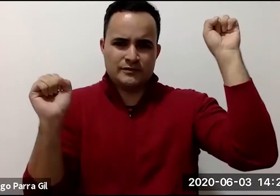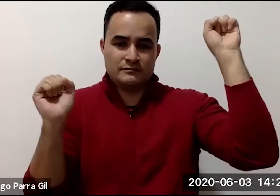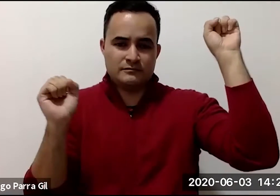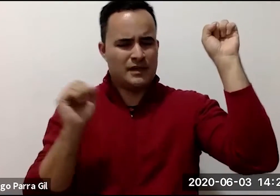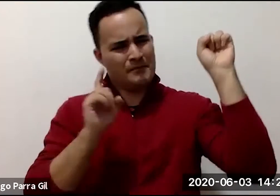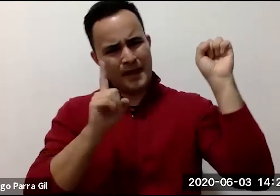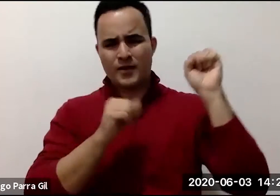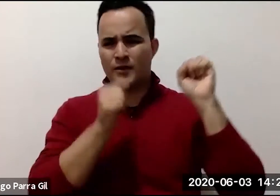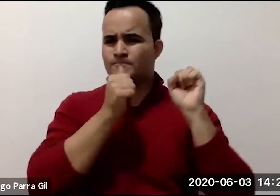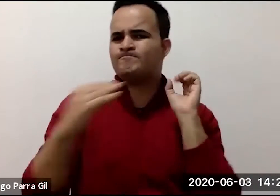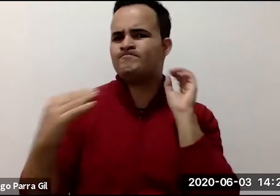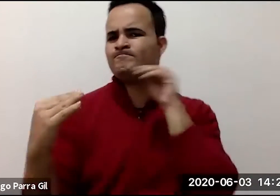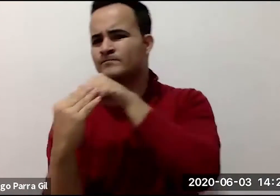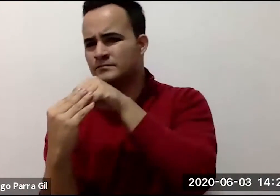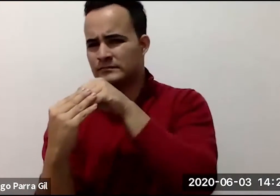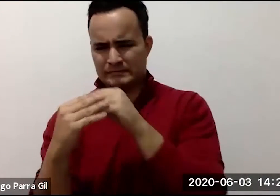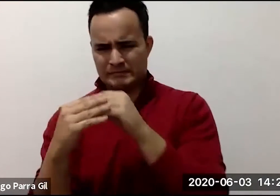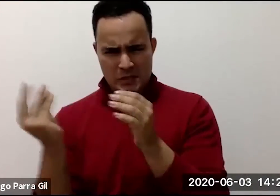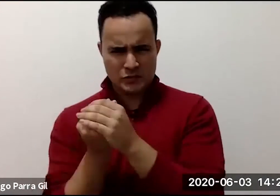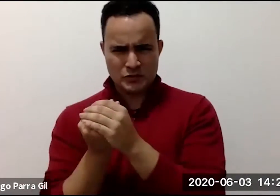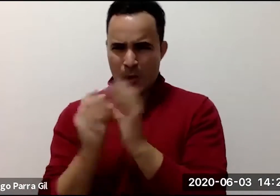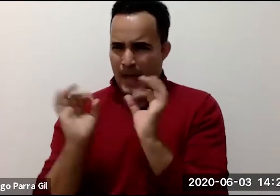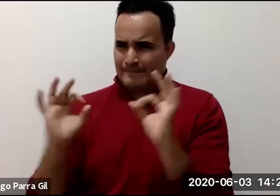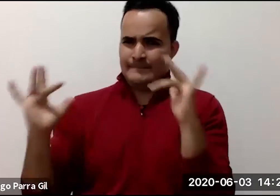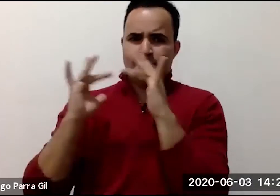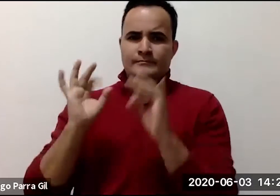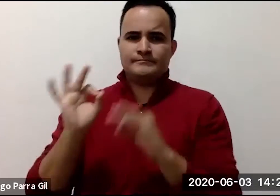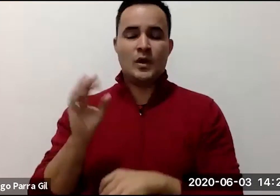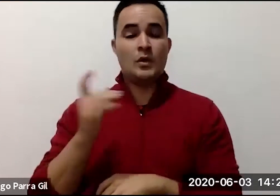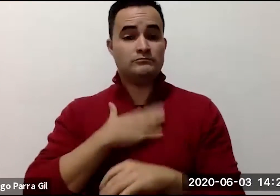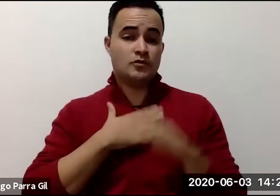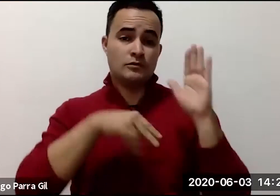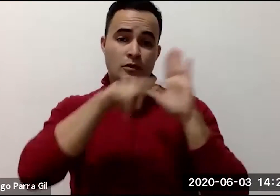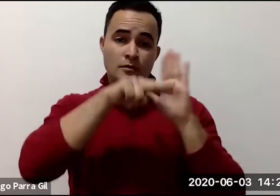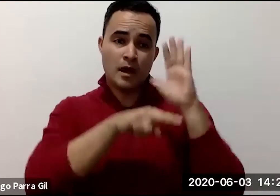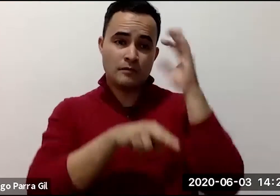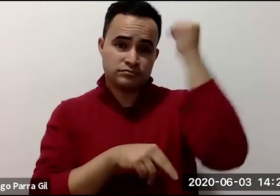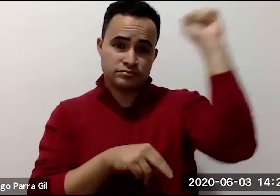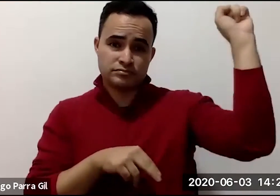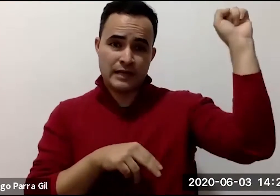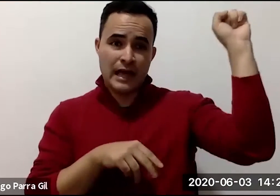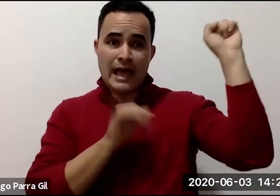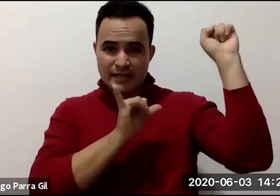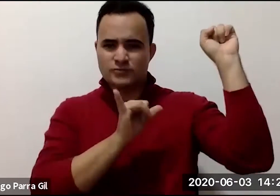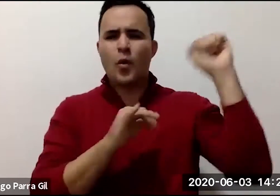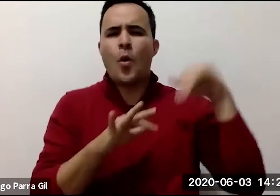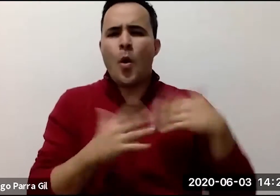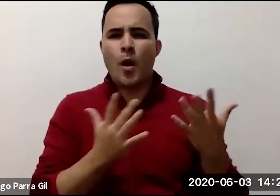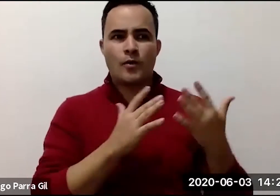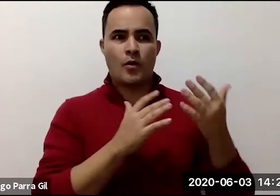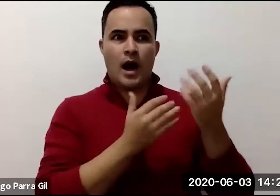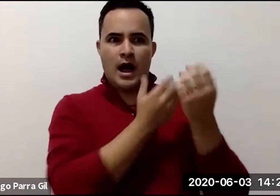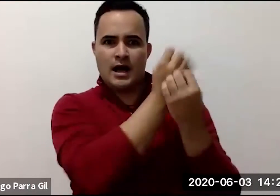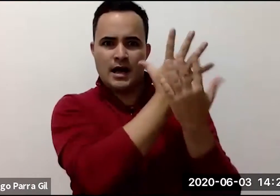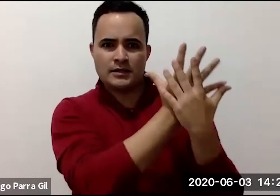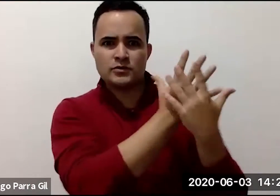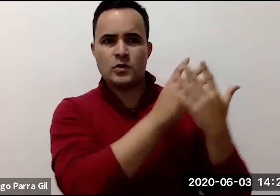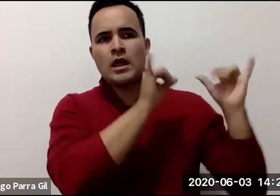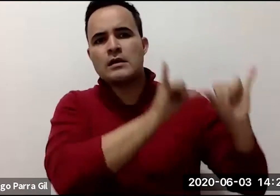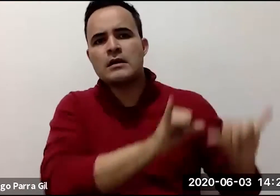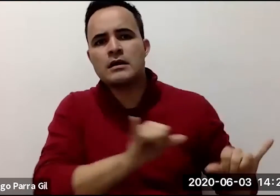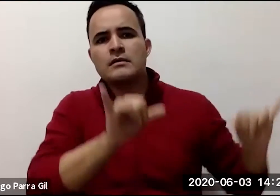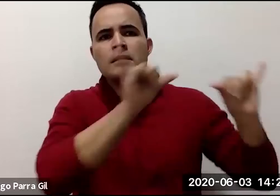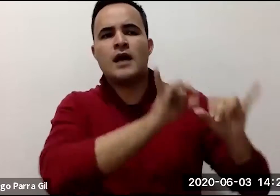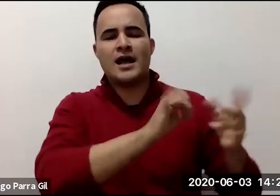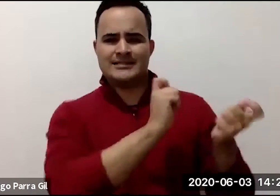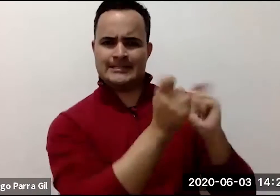el desobedecer la norma para mí sería justamente estar moviendo la estructura desde, pues, el cuestionar por qué